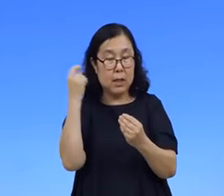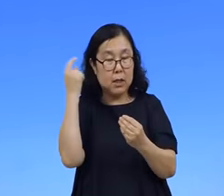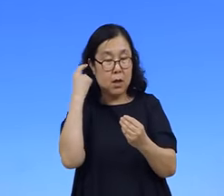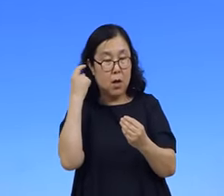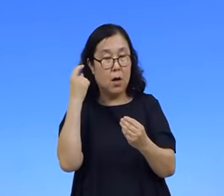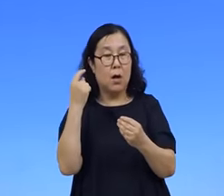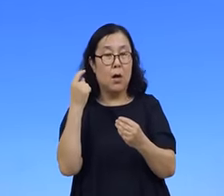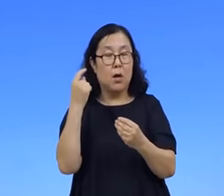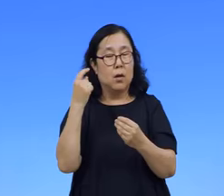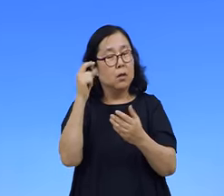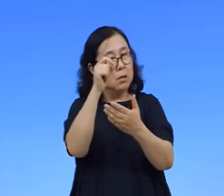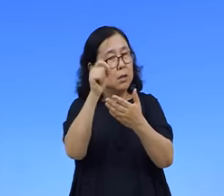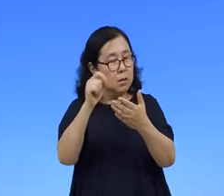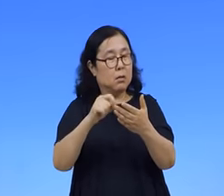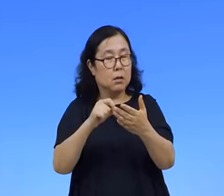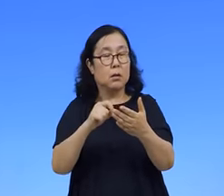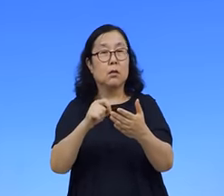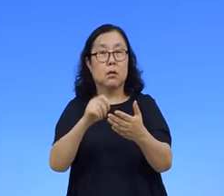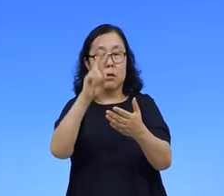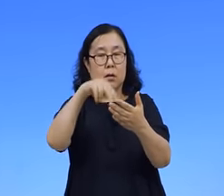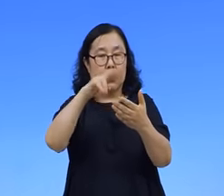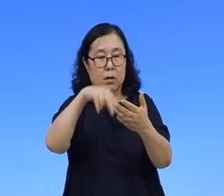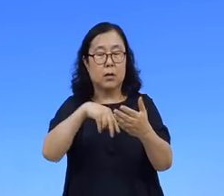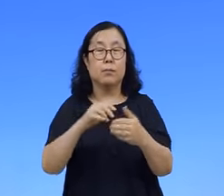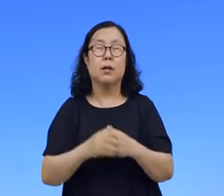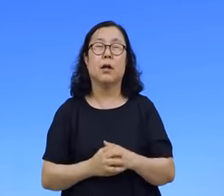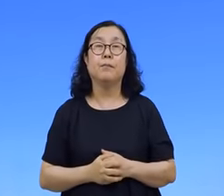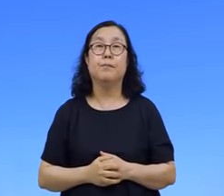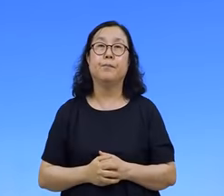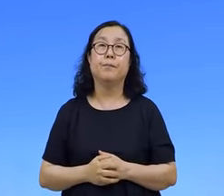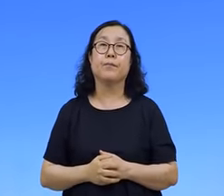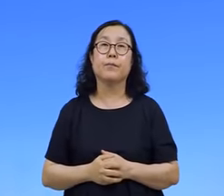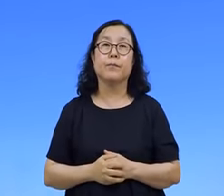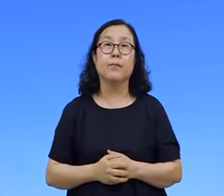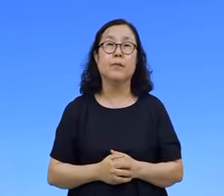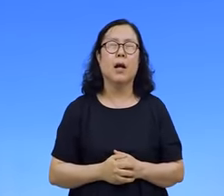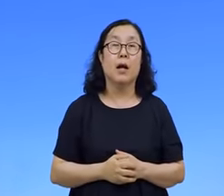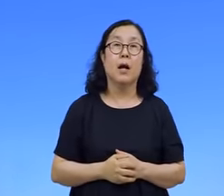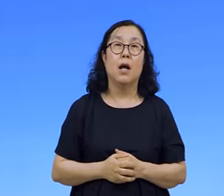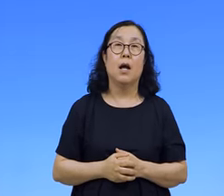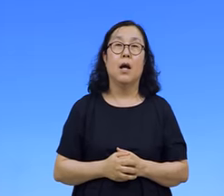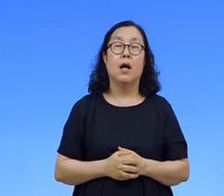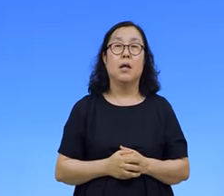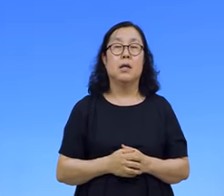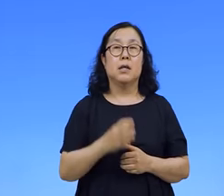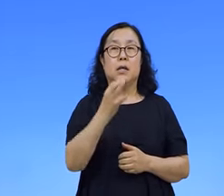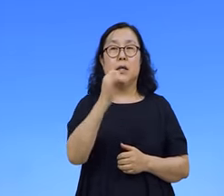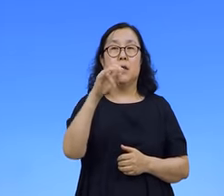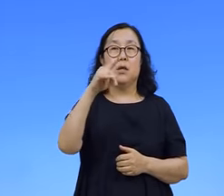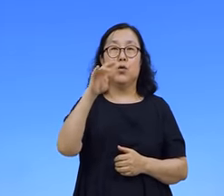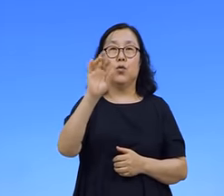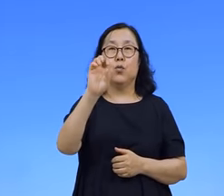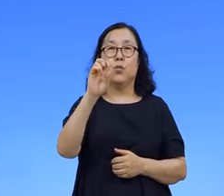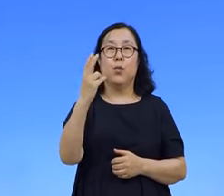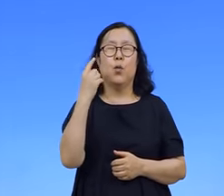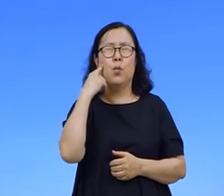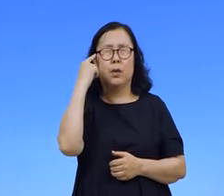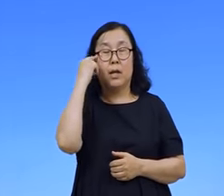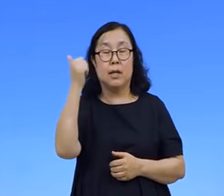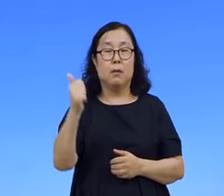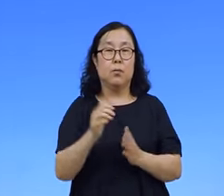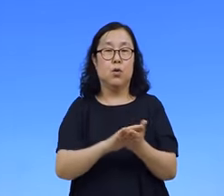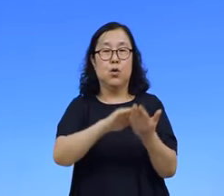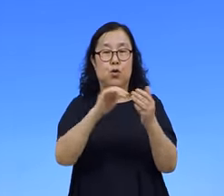걸 제가 들었는데요, 그 글로 보았는데요, 이중표 목사님은 그 별세 신학 혹은 별세 신앙으로 참